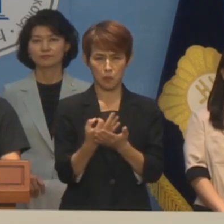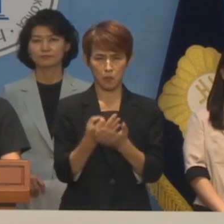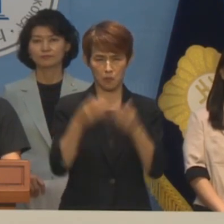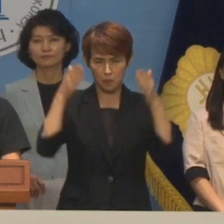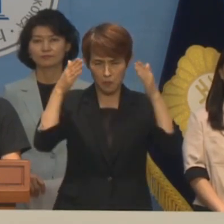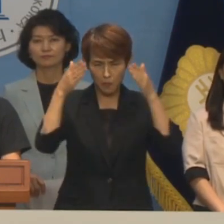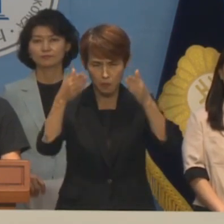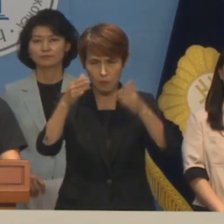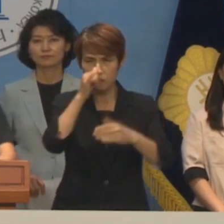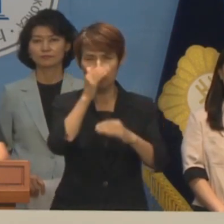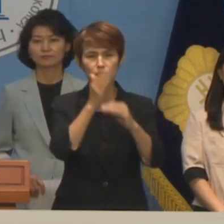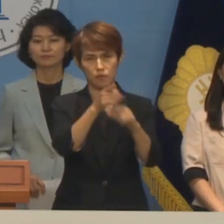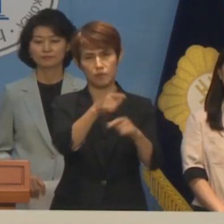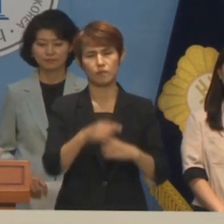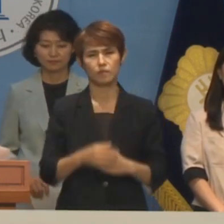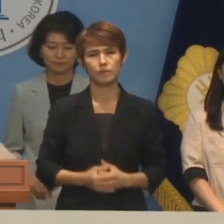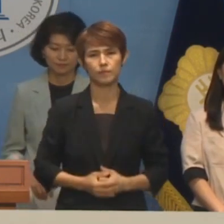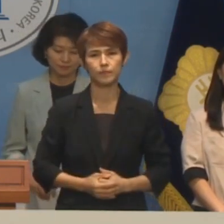프레임에만 사로잡혀 있다.